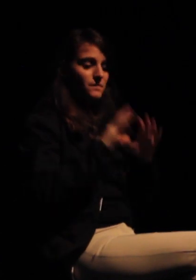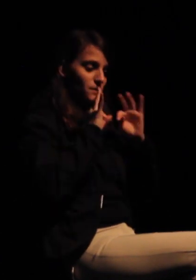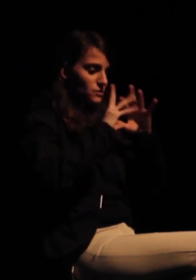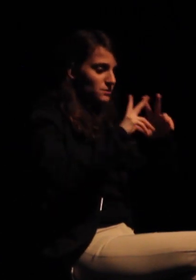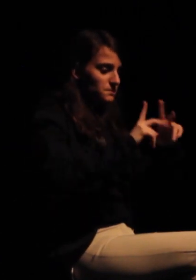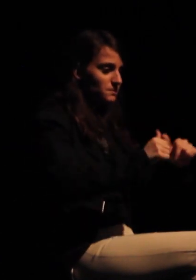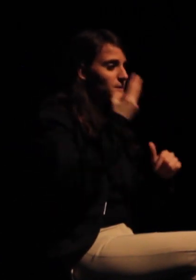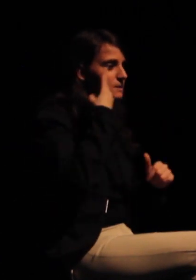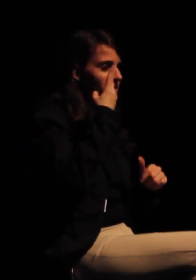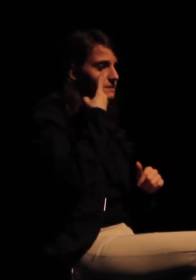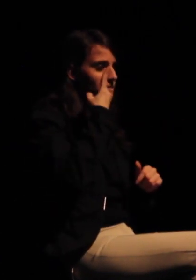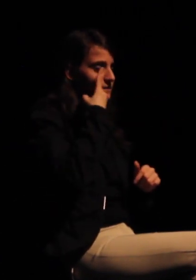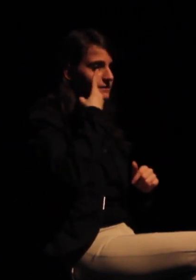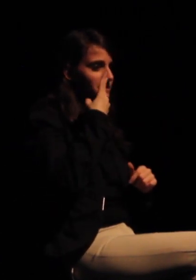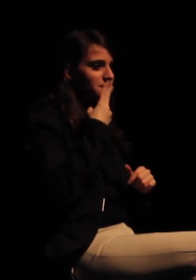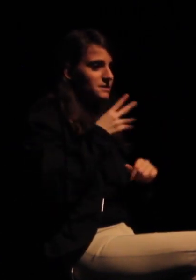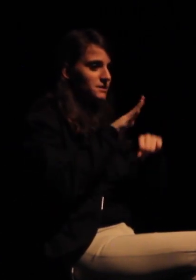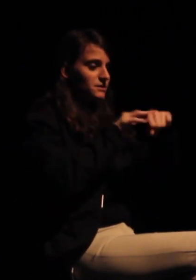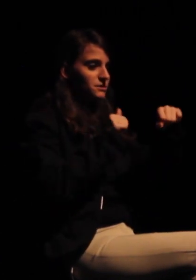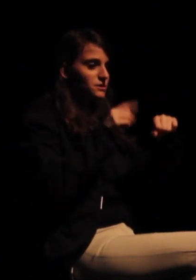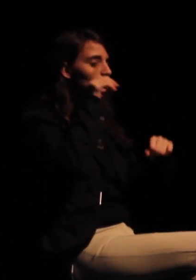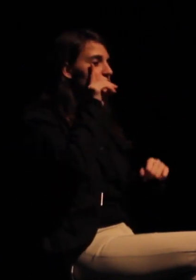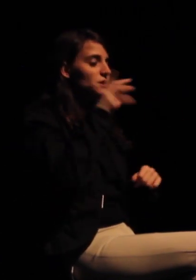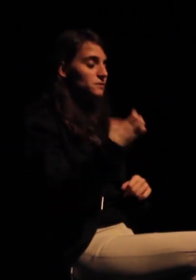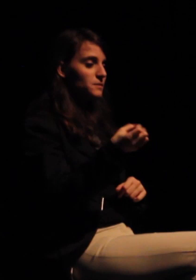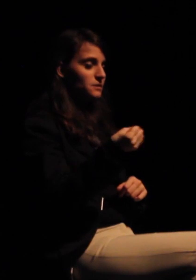toda segunda-feira era chamada Dia de Branco.